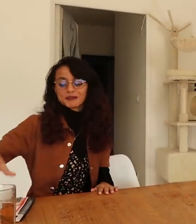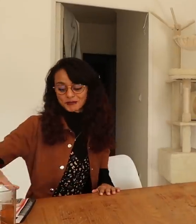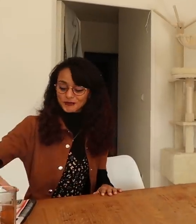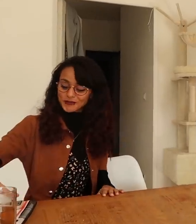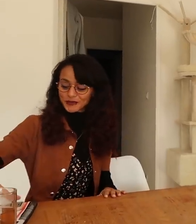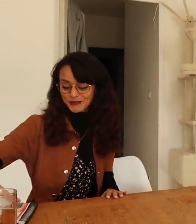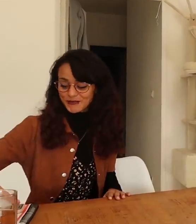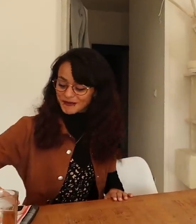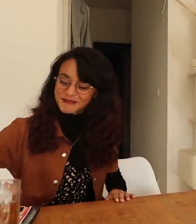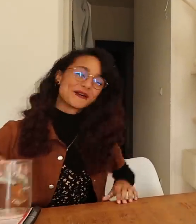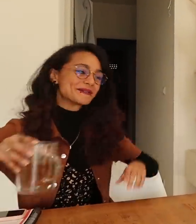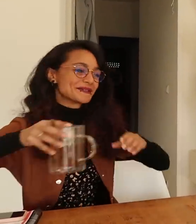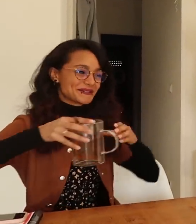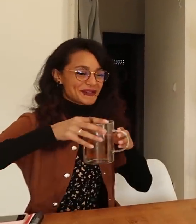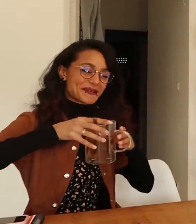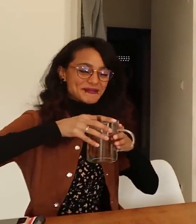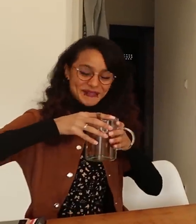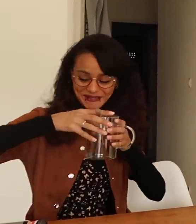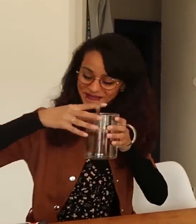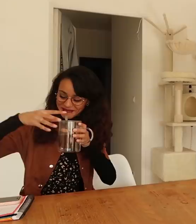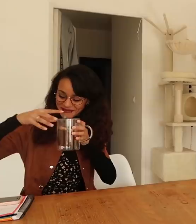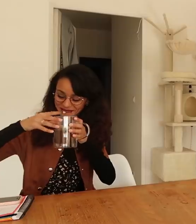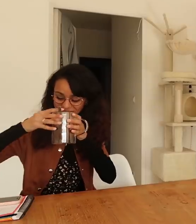Je trouve que tu as une super mémoire, hein. C'est très très bien ça, vraiment. Cool.